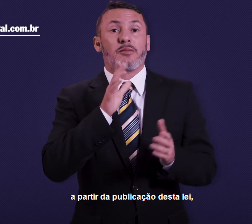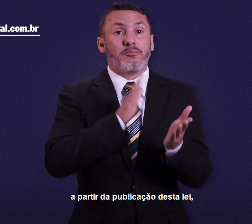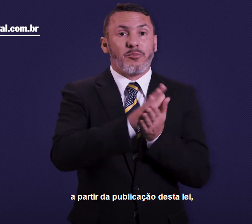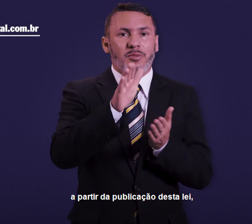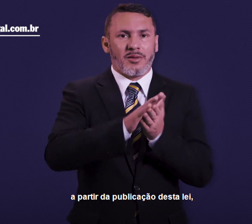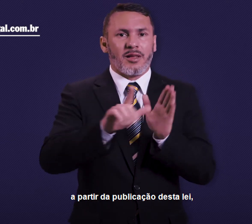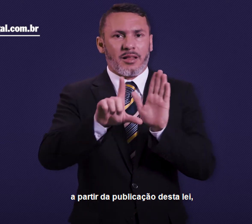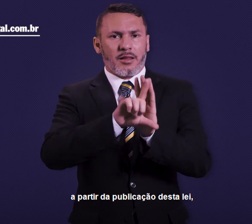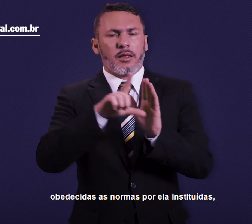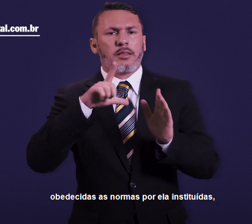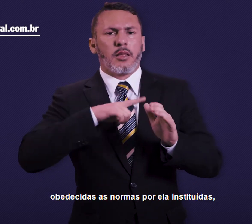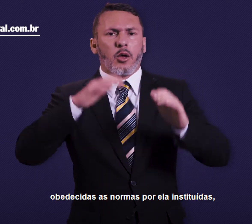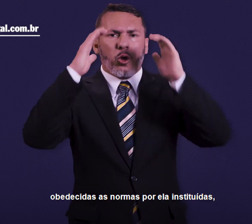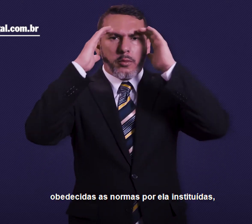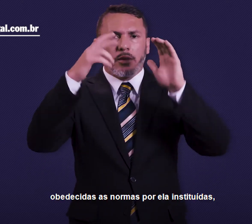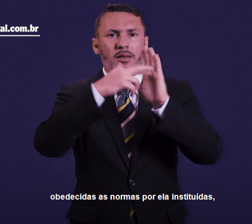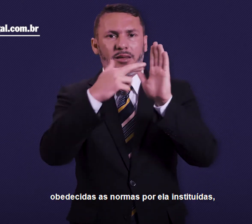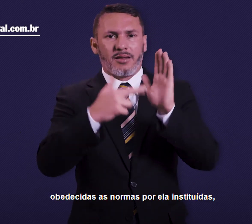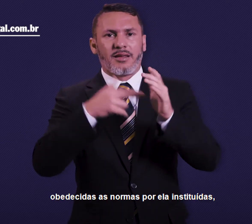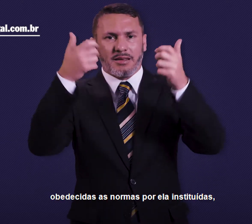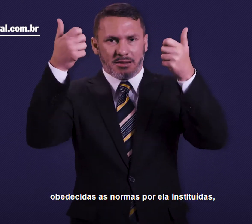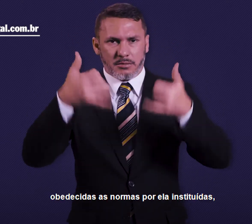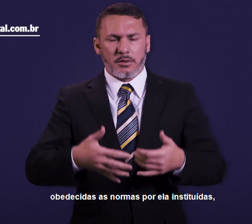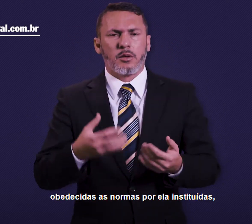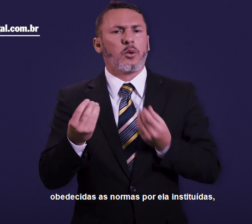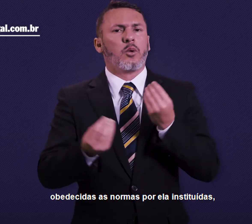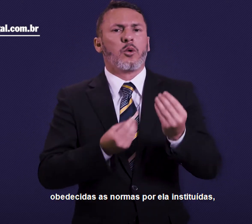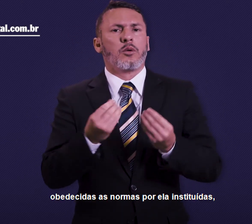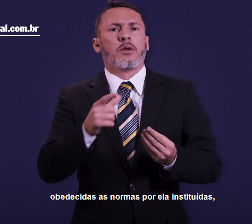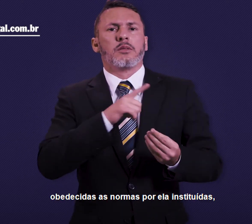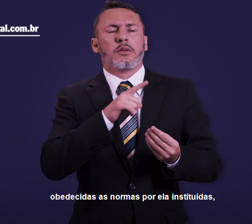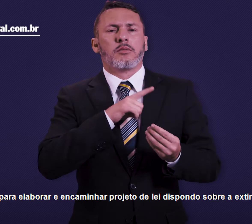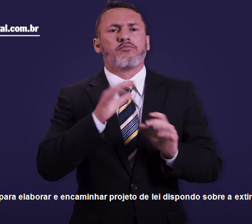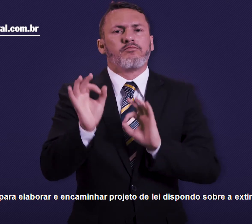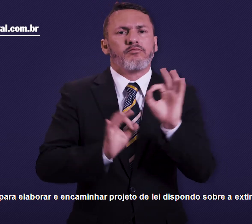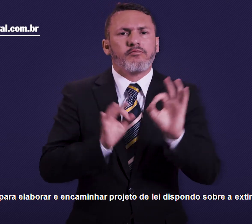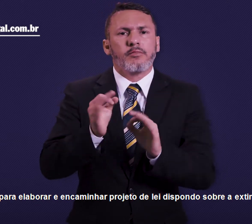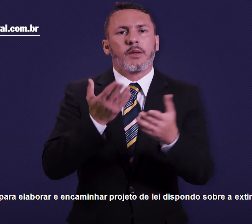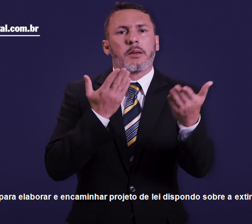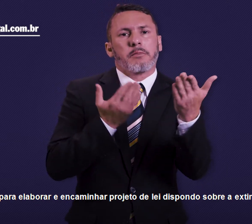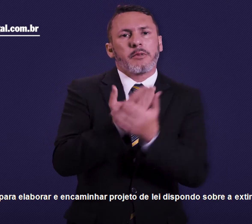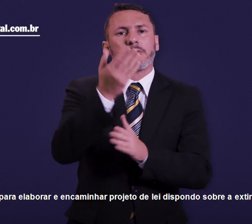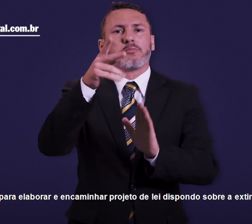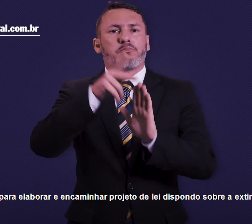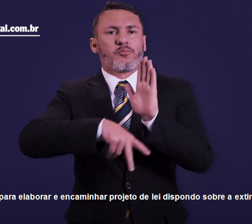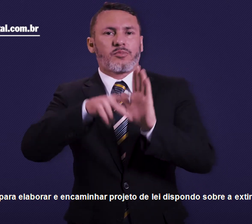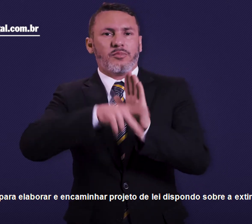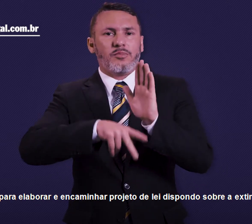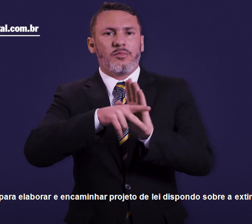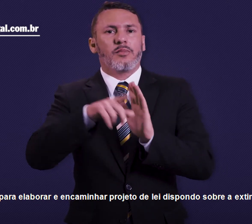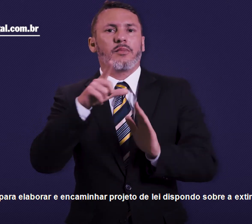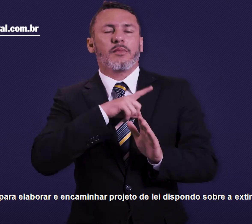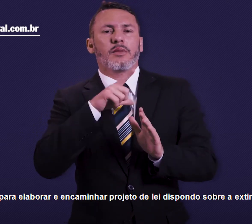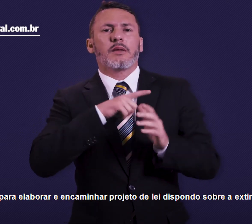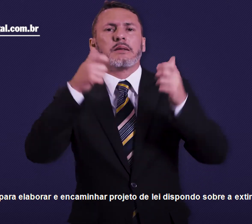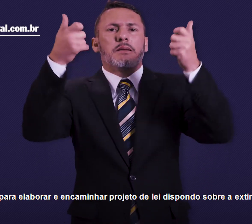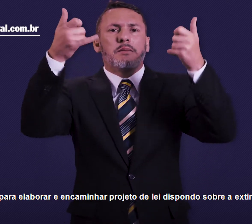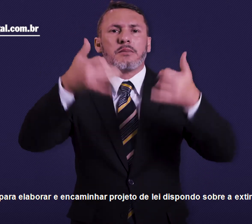publicação desta lei, obedecidas as normas por ela instituídas, para elaborar e encaminhar projeto de lei dispondo sobre